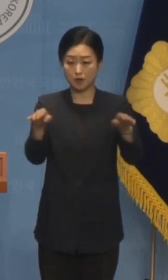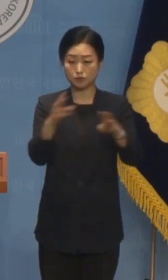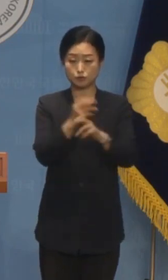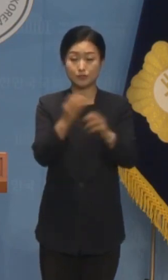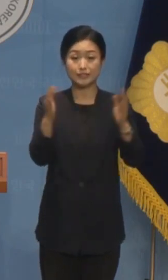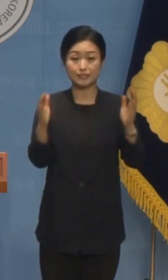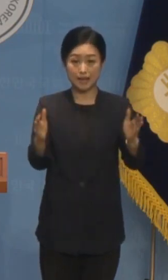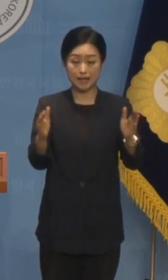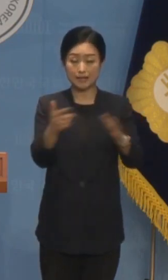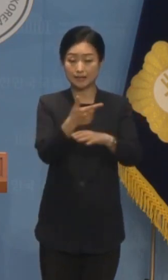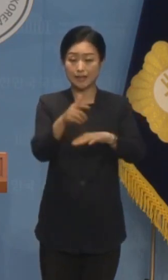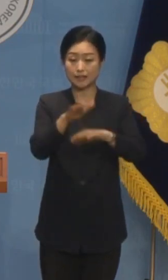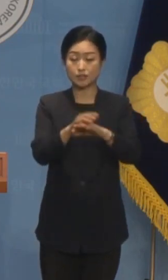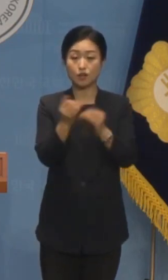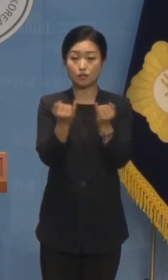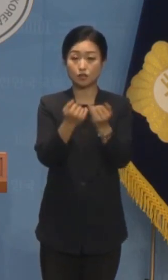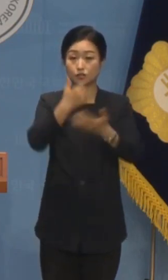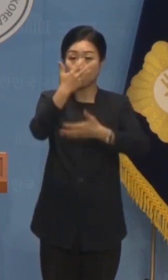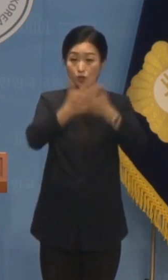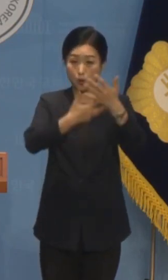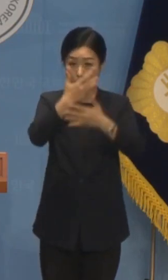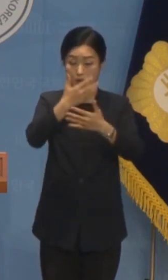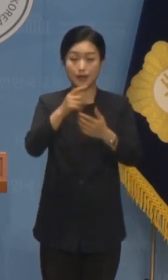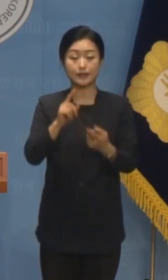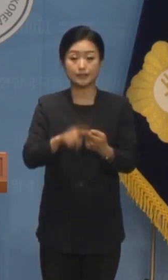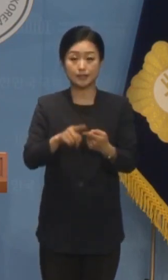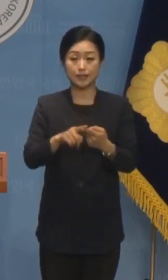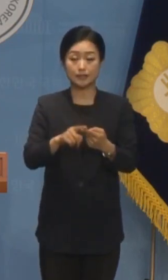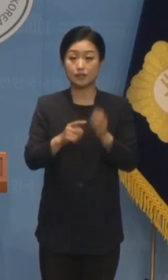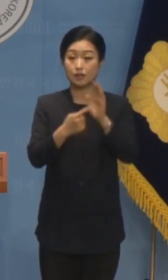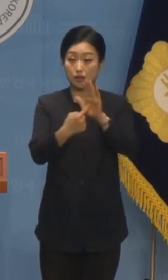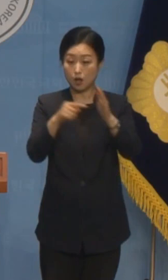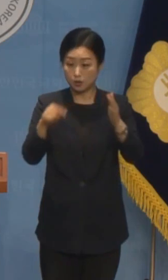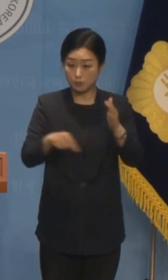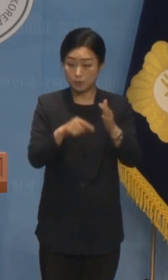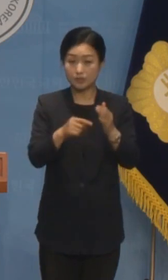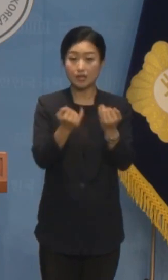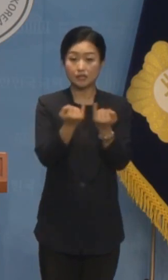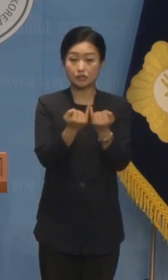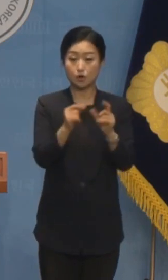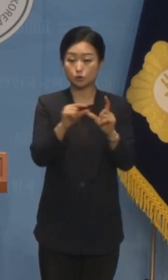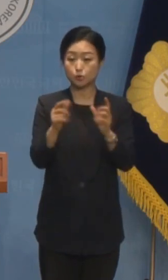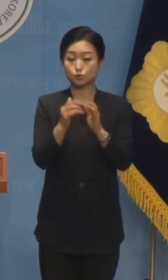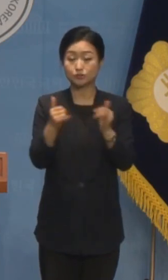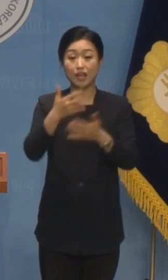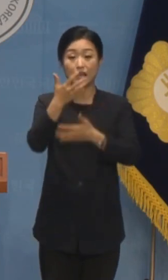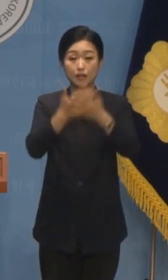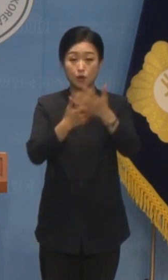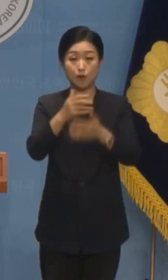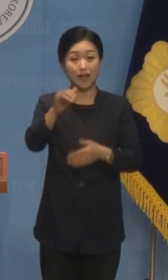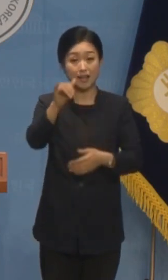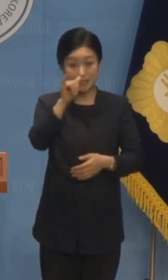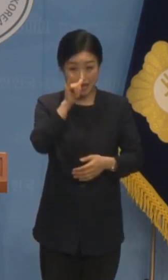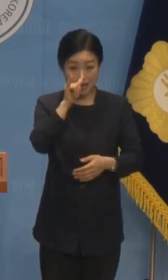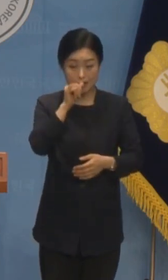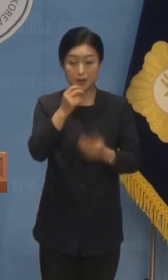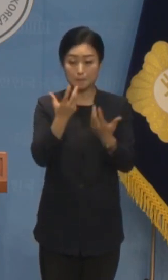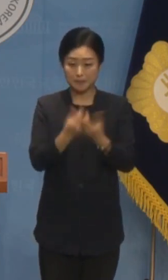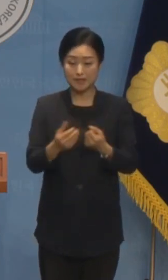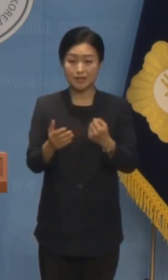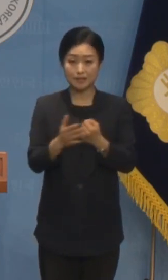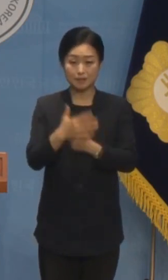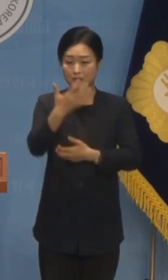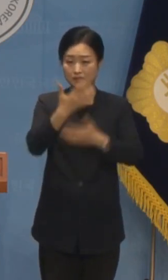개최된 대전 여성영화제에 대해서 상영작 중 성소수자를 다루는 영화가 있다는 핑계로